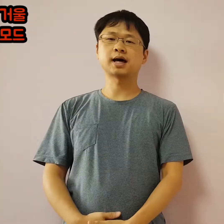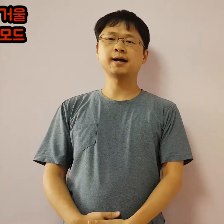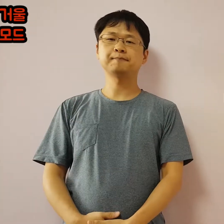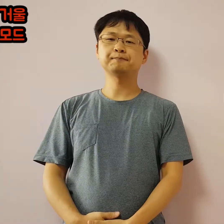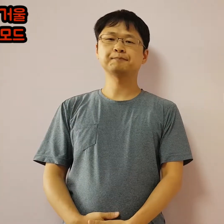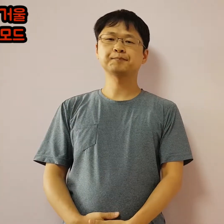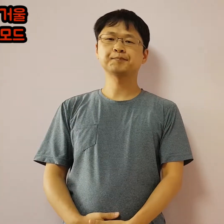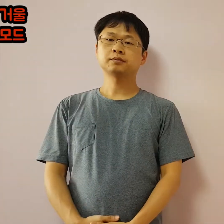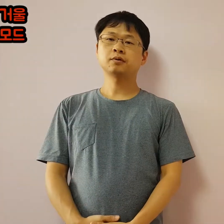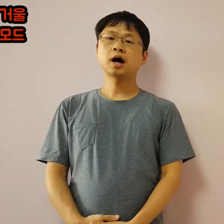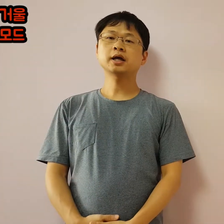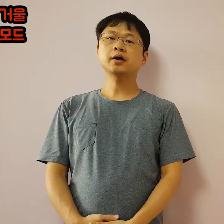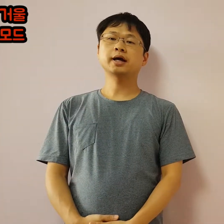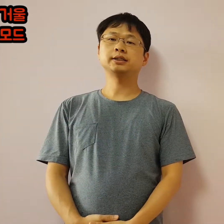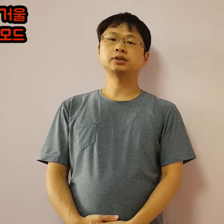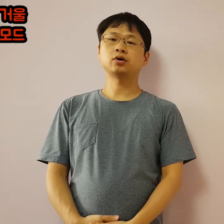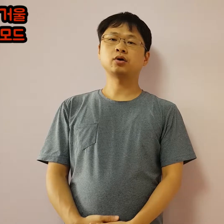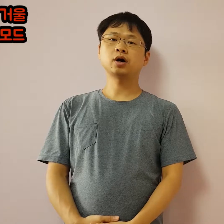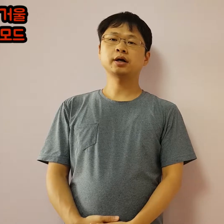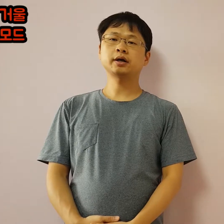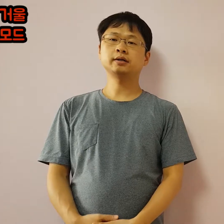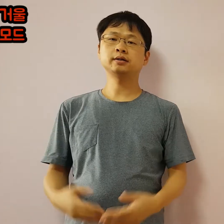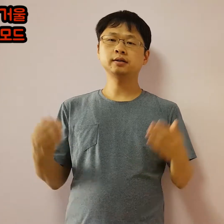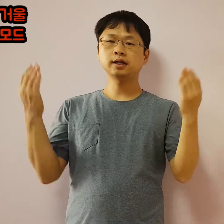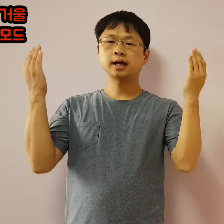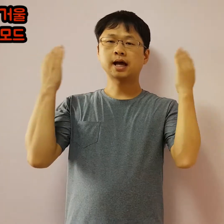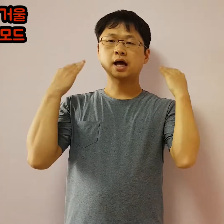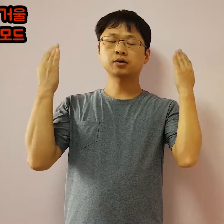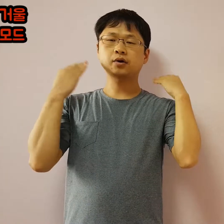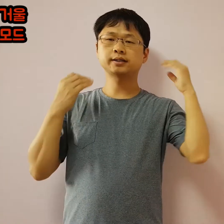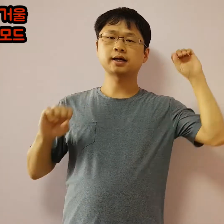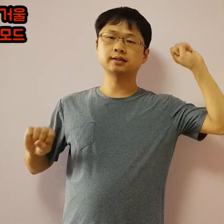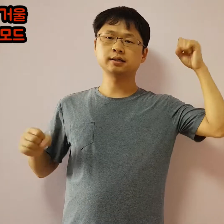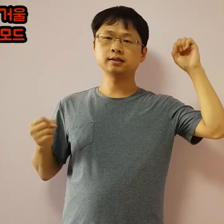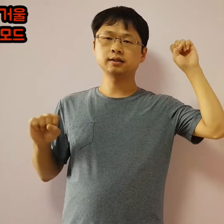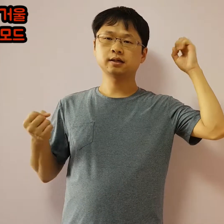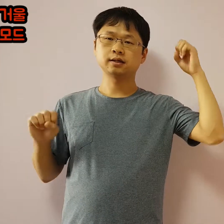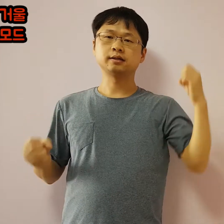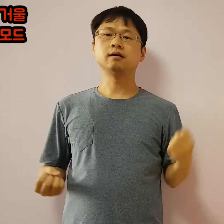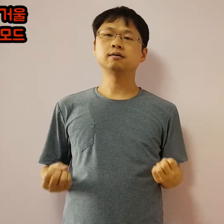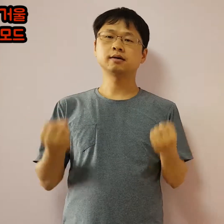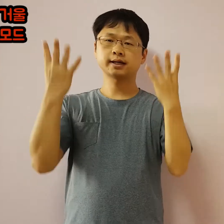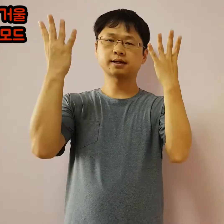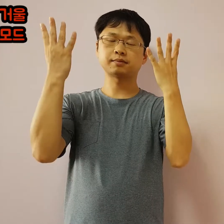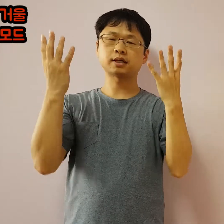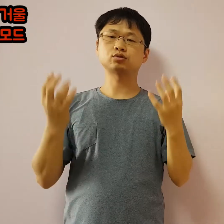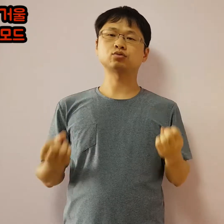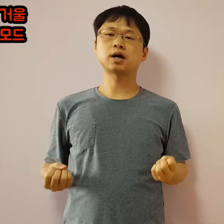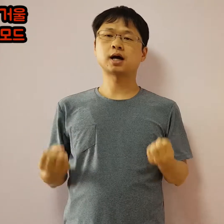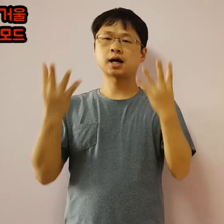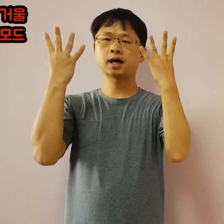운동회입니다. 또 학예회가 있죠. 학예회는 학교에서 하는 연극 행사입니다.